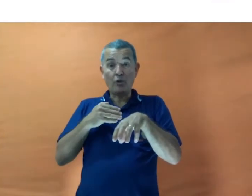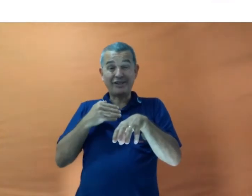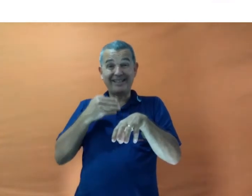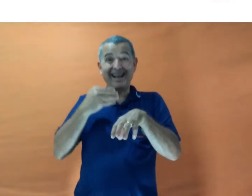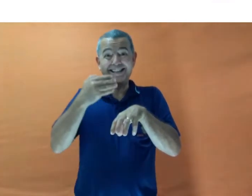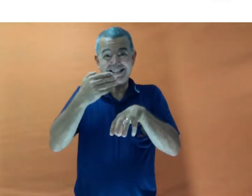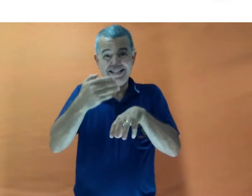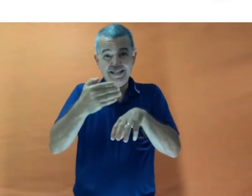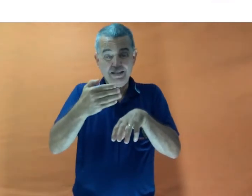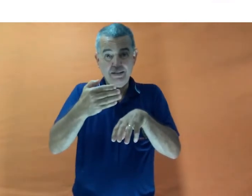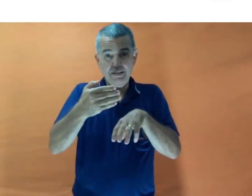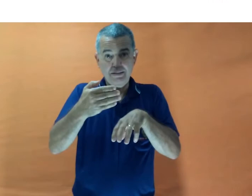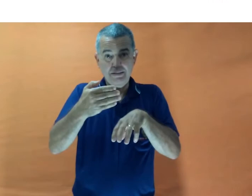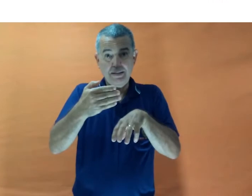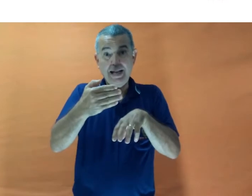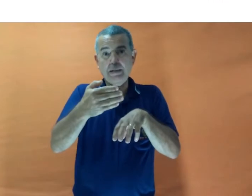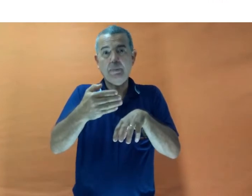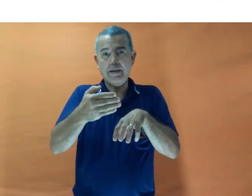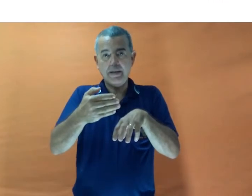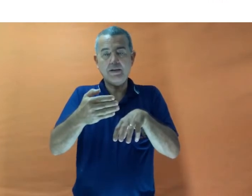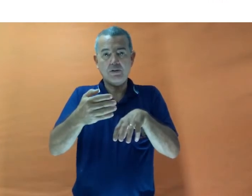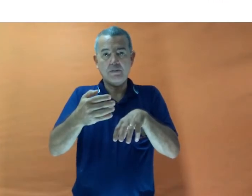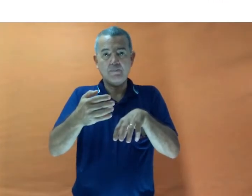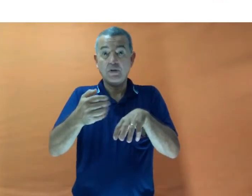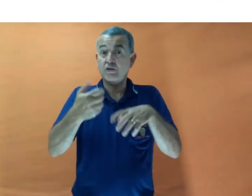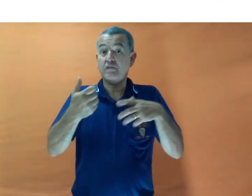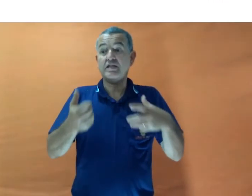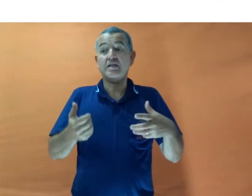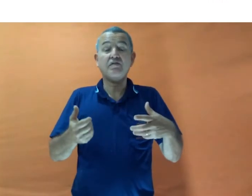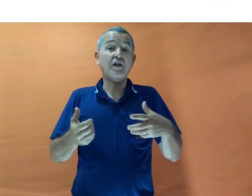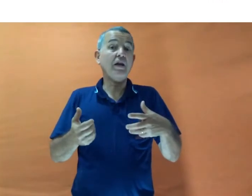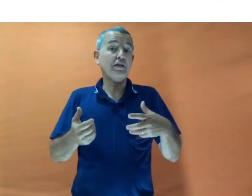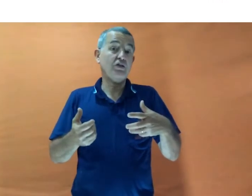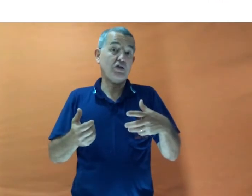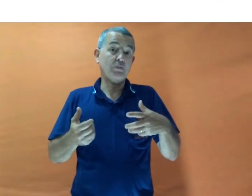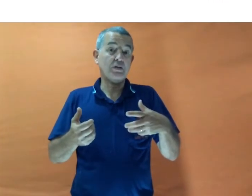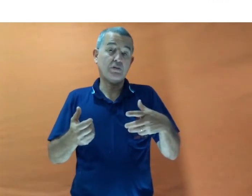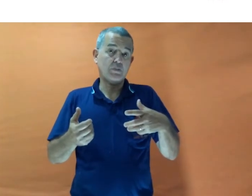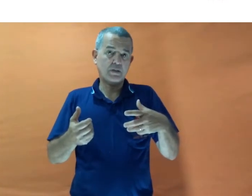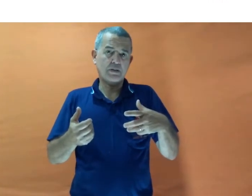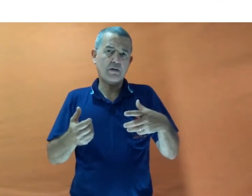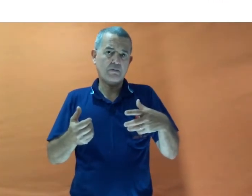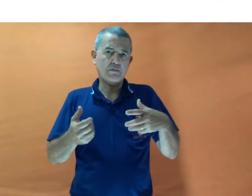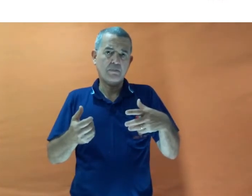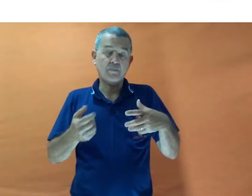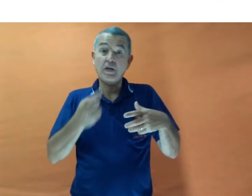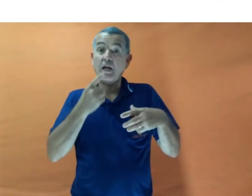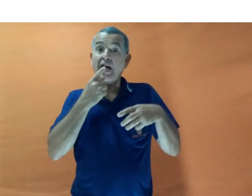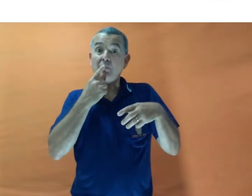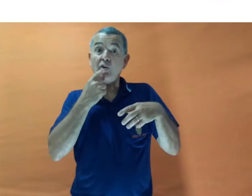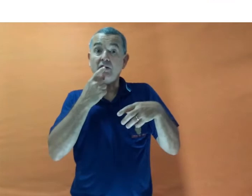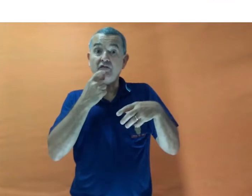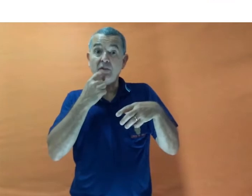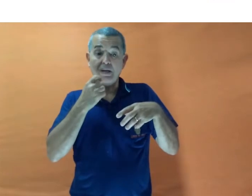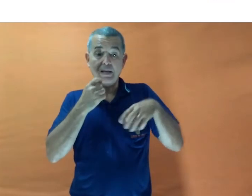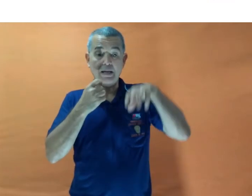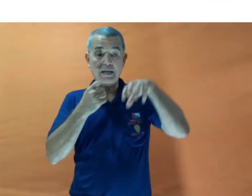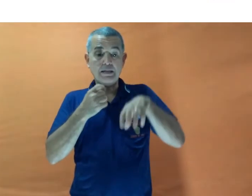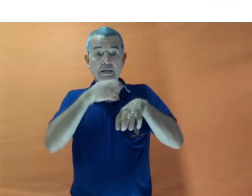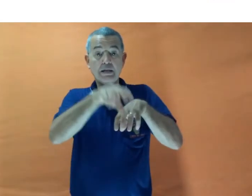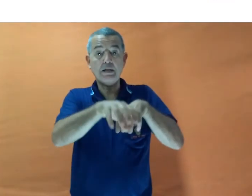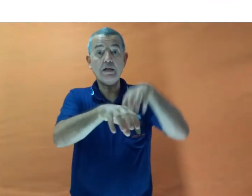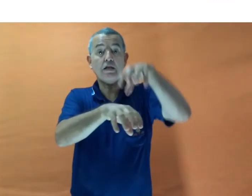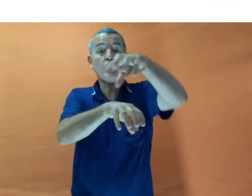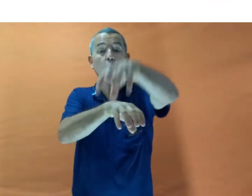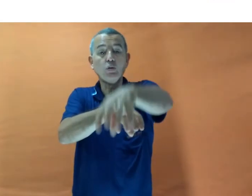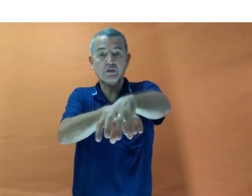ficar por trás, lá na parede, já vai ser diferente a distribuição espacial. A bola vermelha